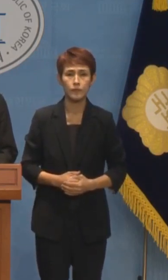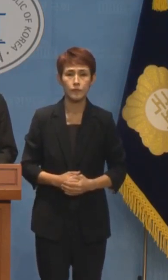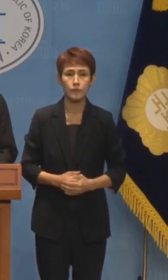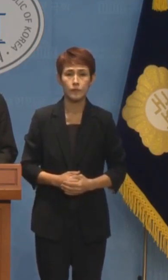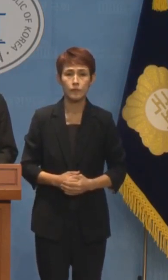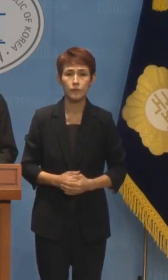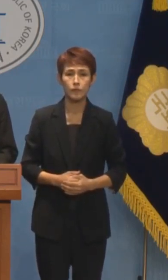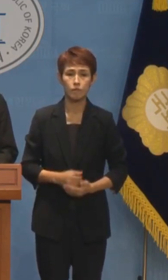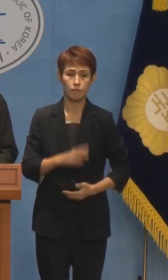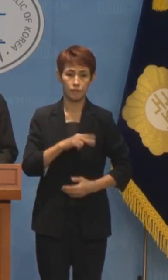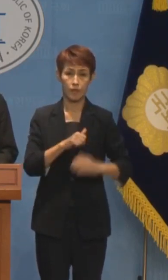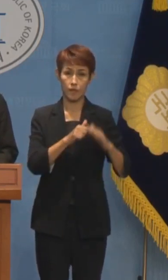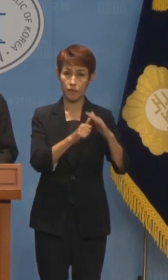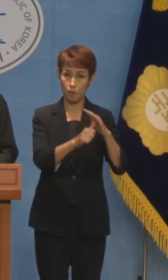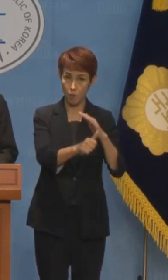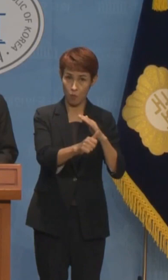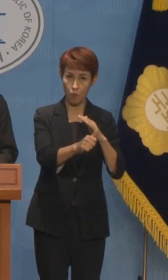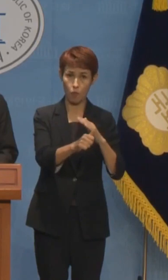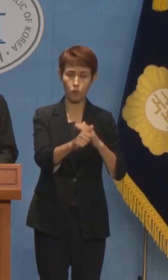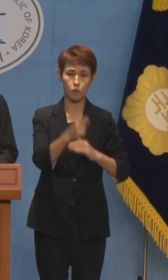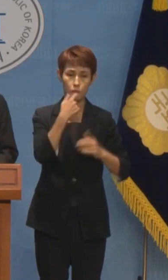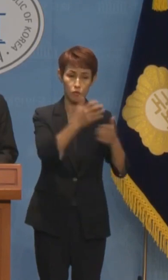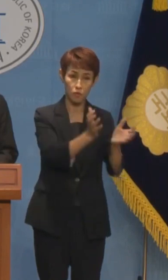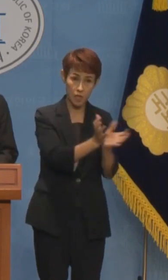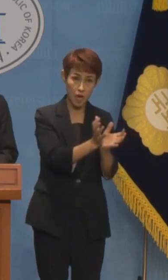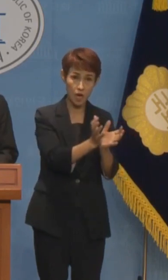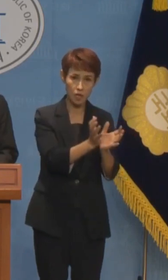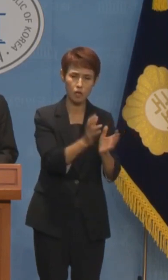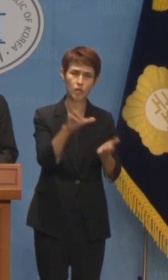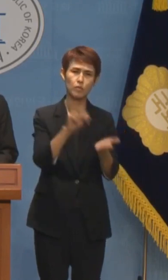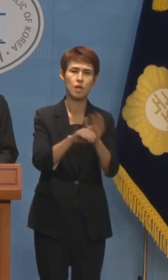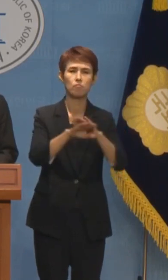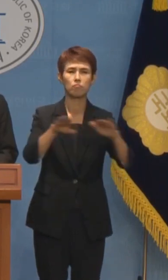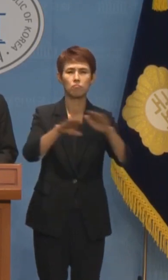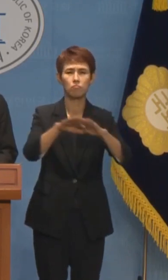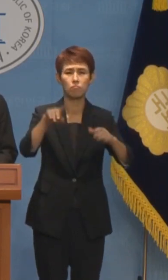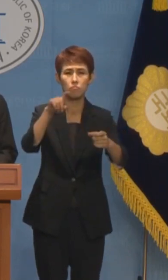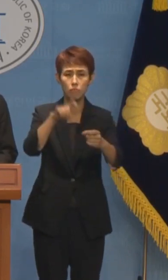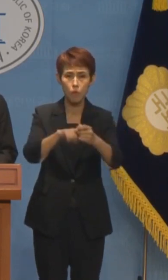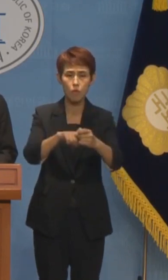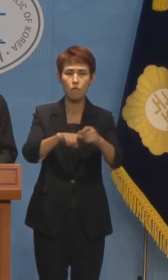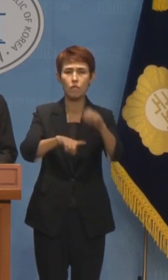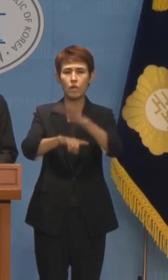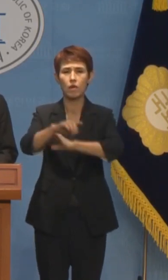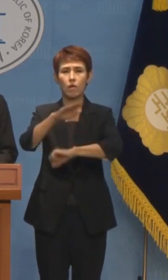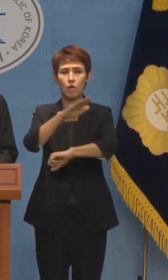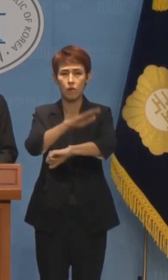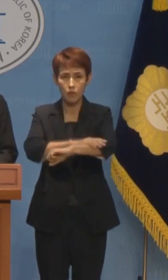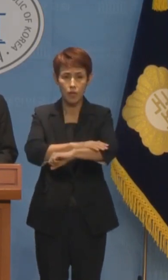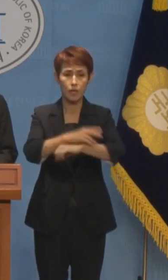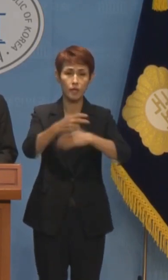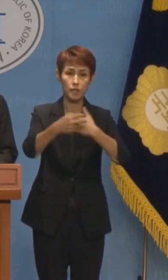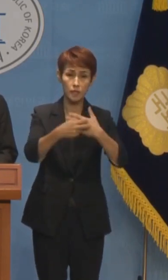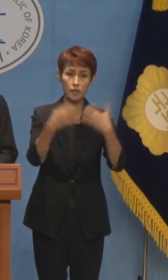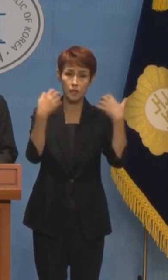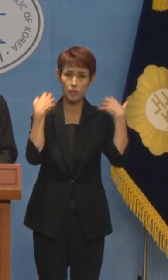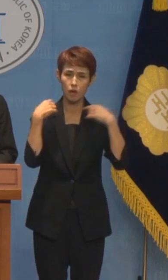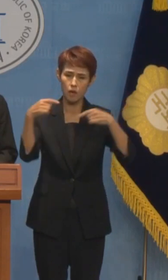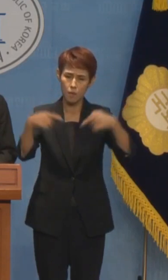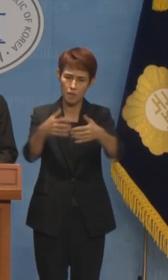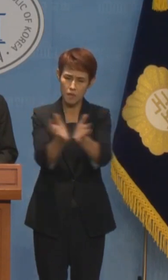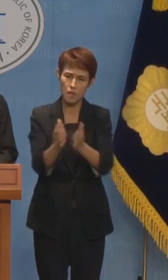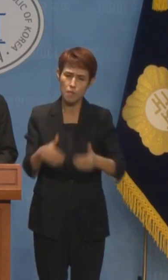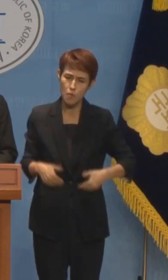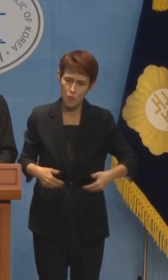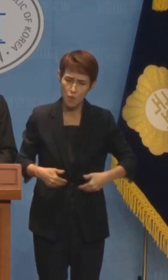원내대표를 비롯해서 우리당 쪽에서 계속이 문제를 해결하기 위해서 여야 의정 협의체를 만들어야 된다는 얘기를